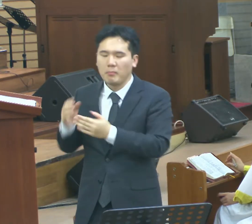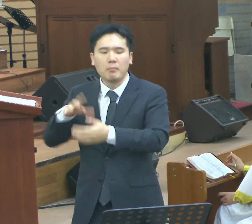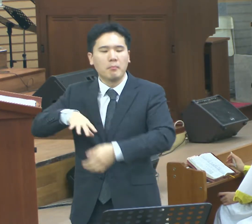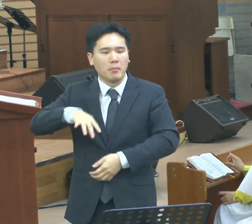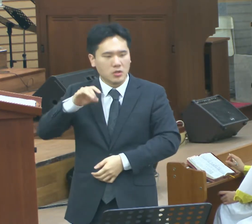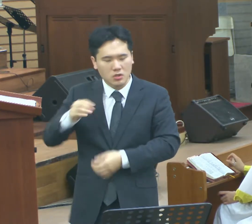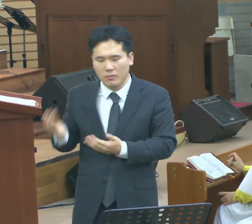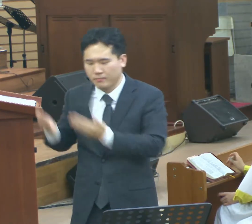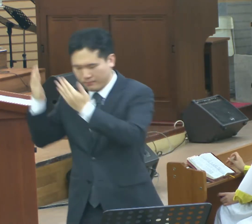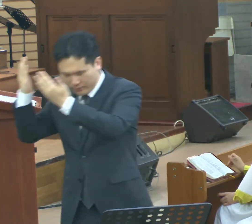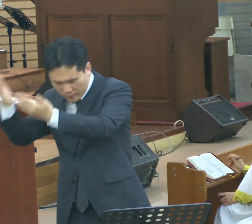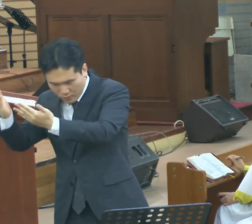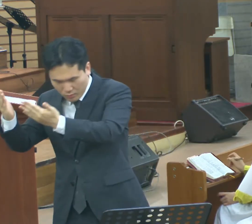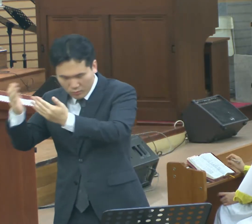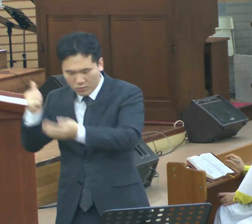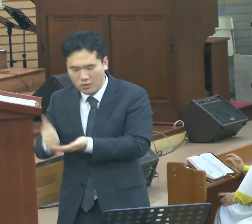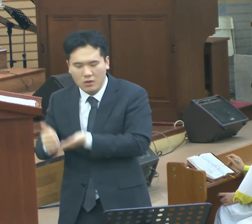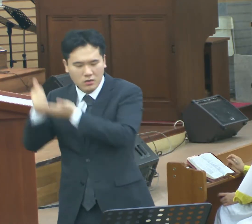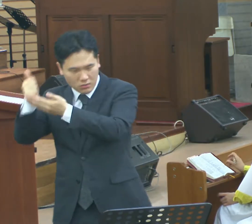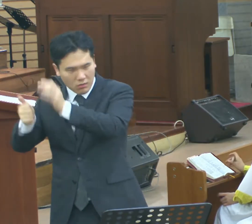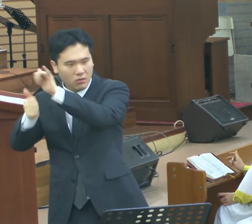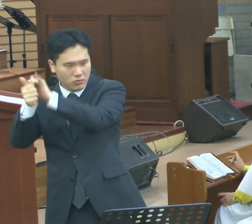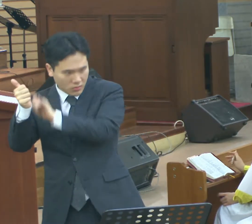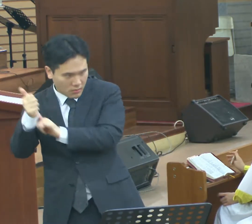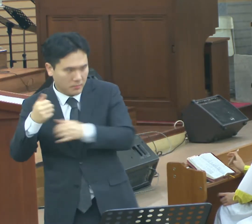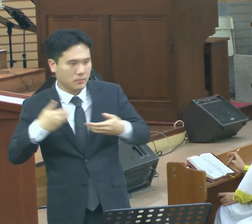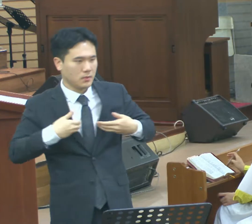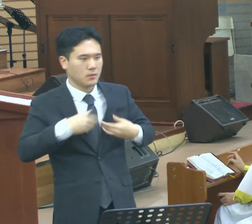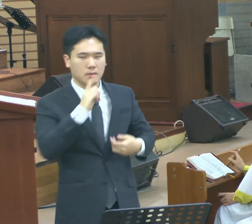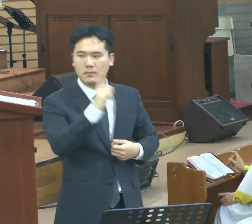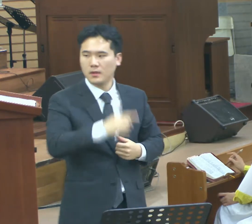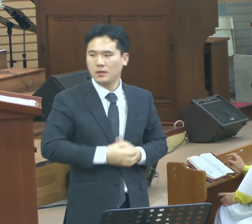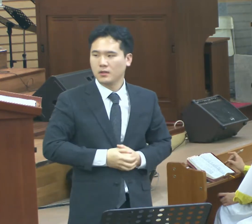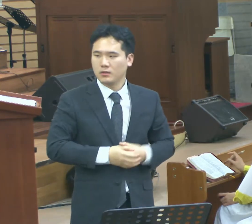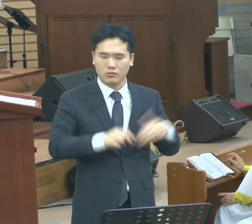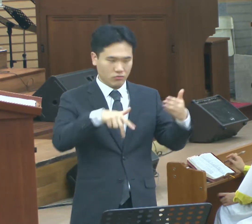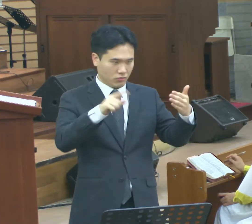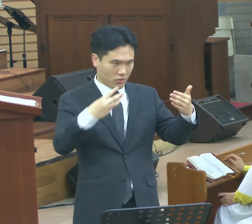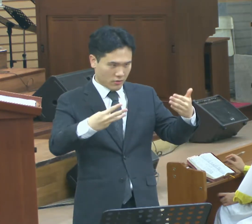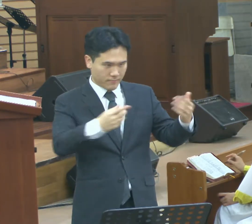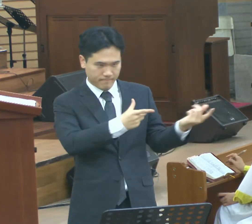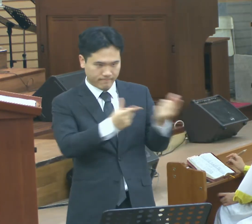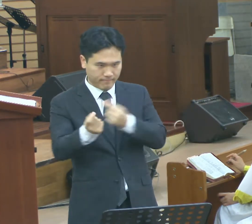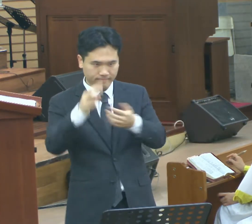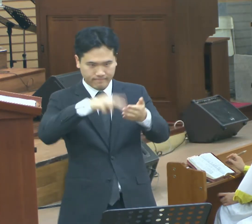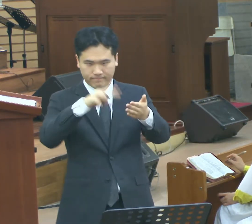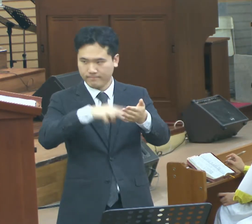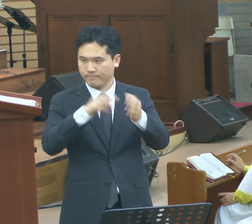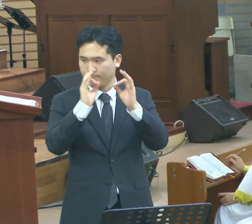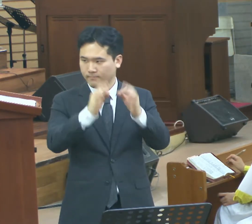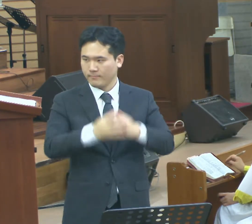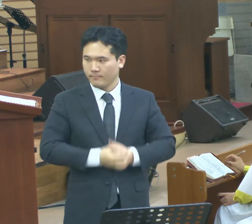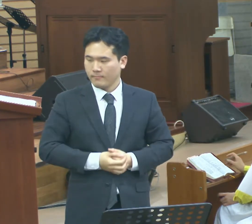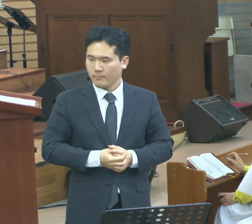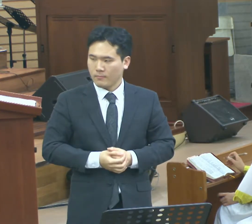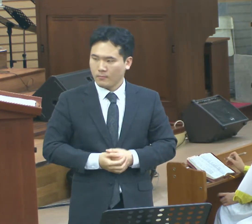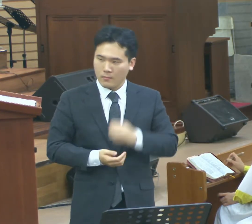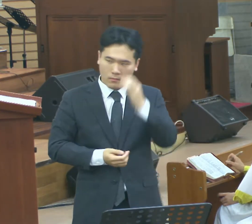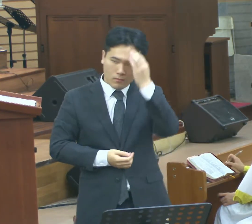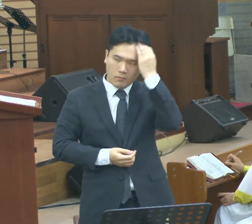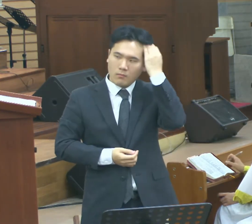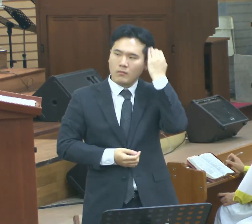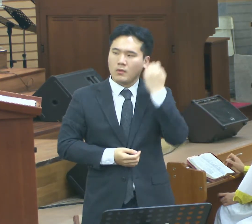자, 9절 말씀 같이 읽겠습니다. 앞에 보시고 9절 읽겠습니다. 지금 하나님에 대한 것을